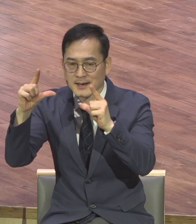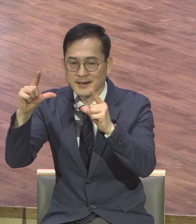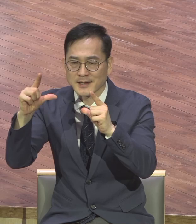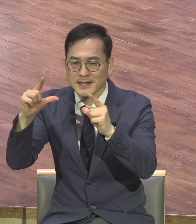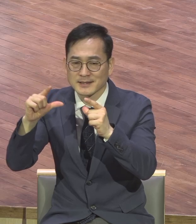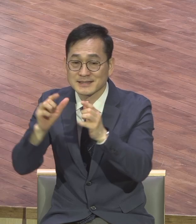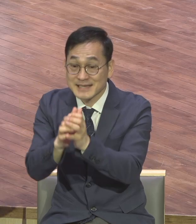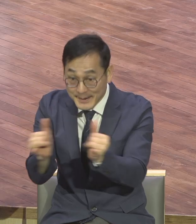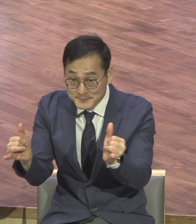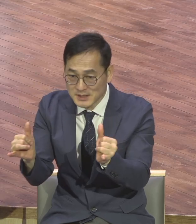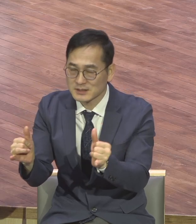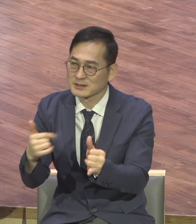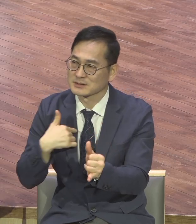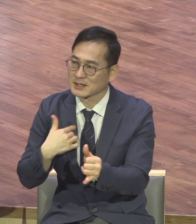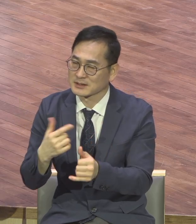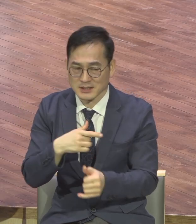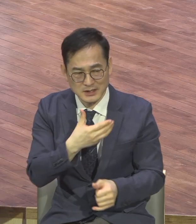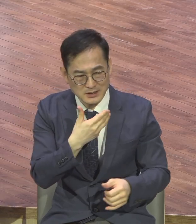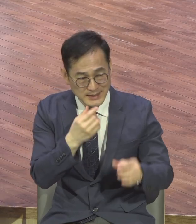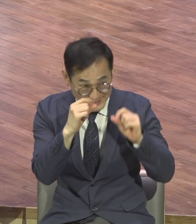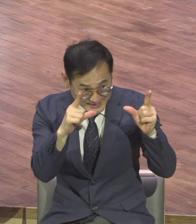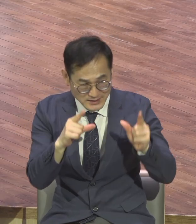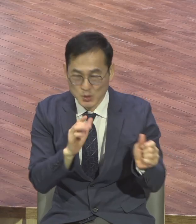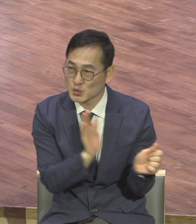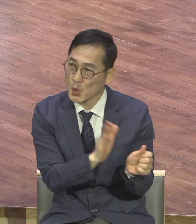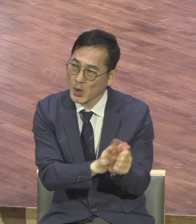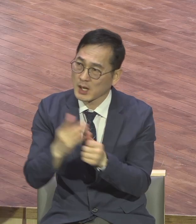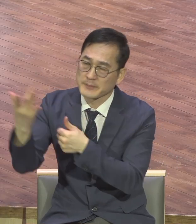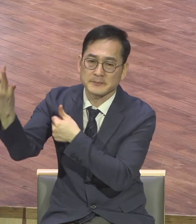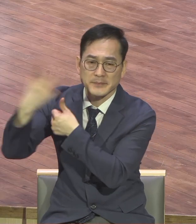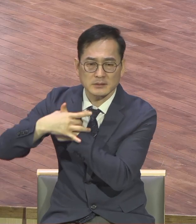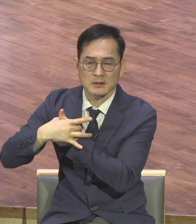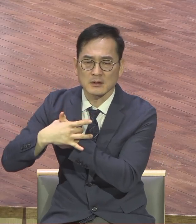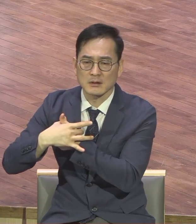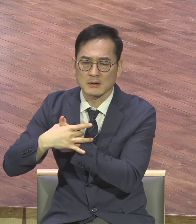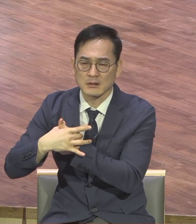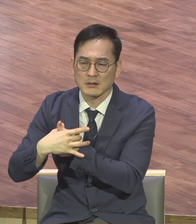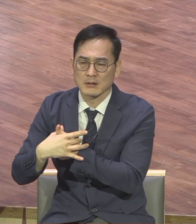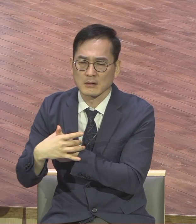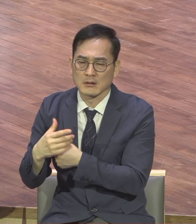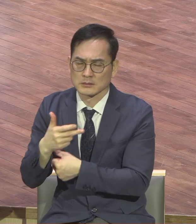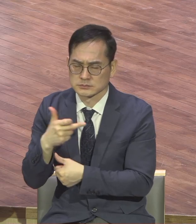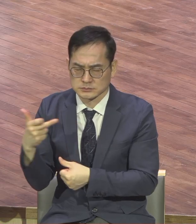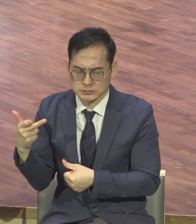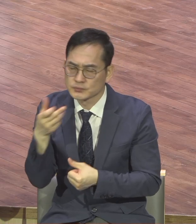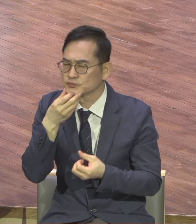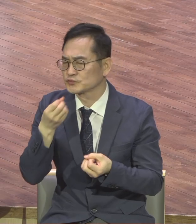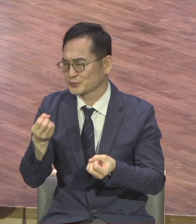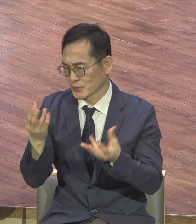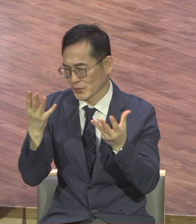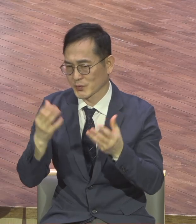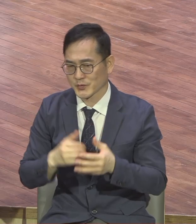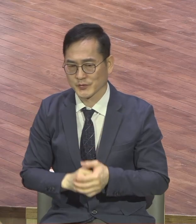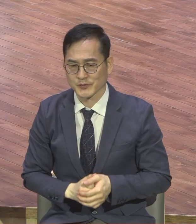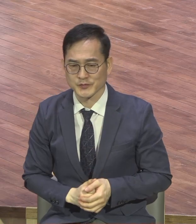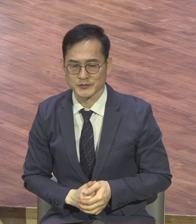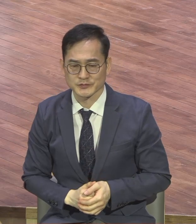주셨다. 나에게 이 미션을 주셨다. 얼마나 놀라운 축복이에요. 내가 합니까?